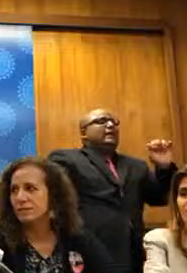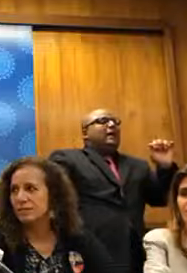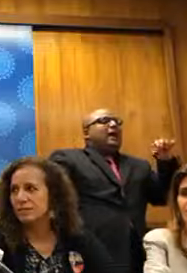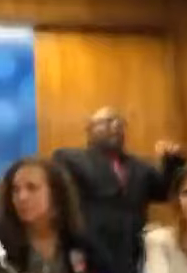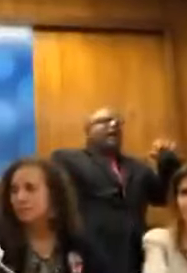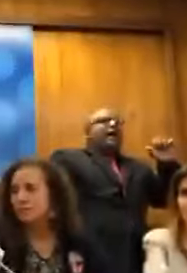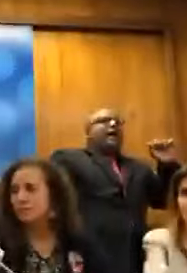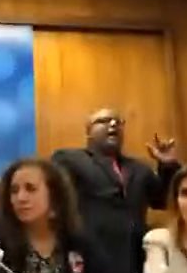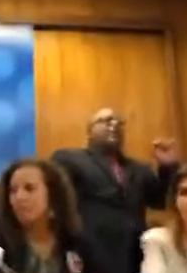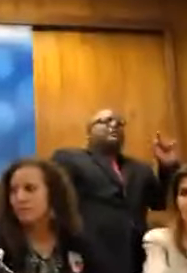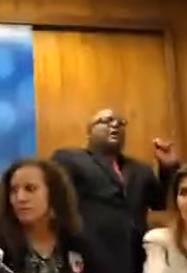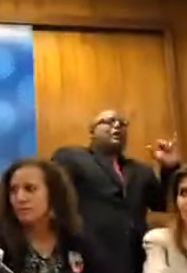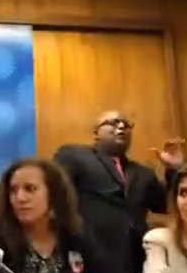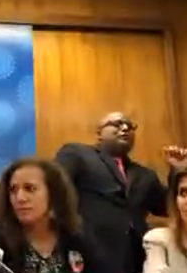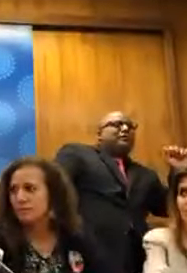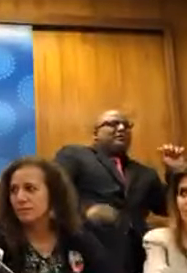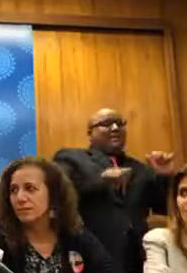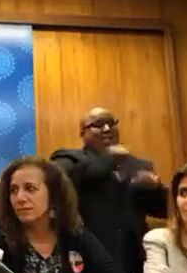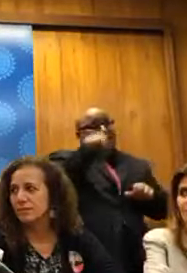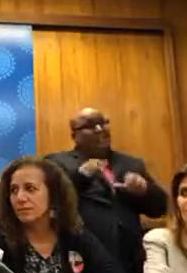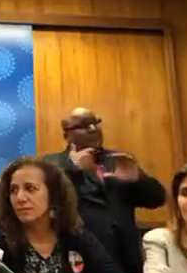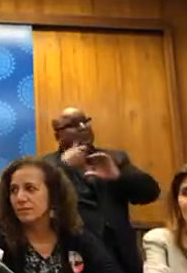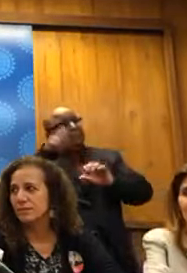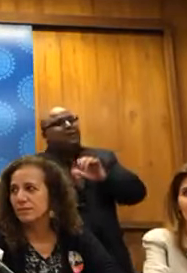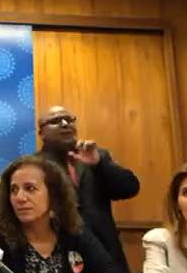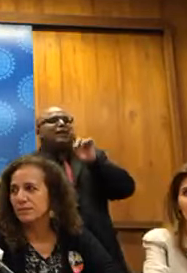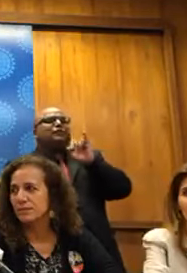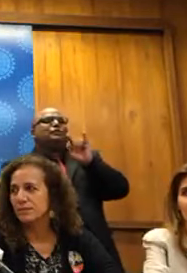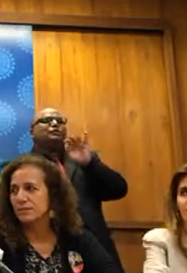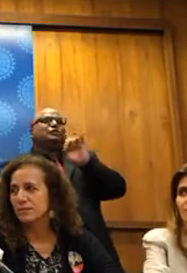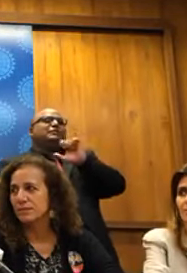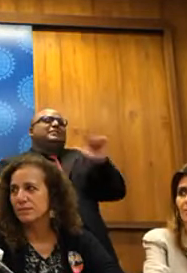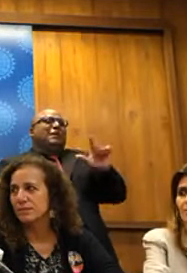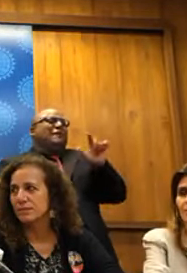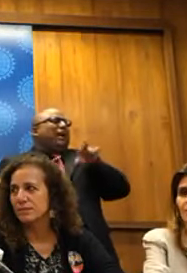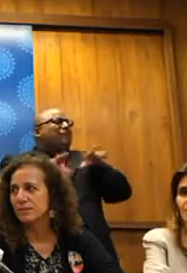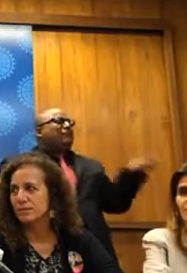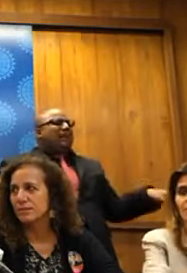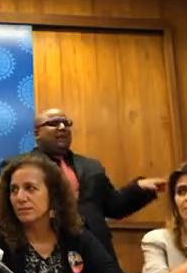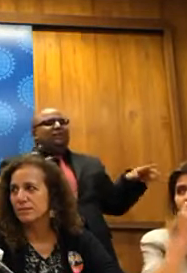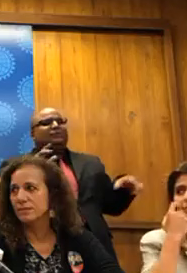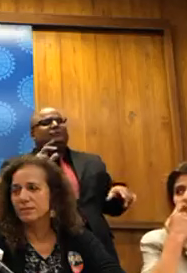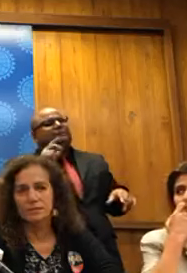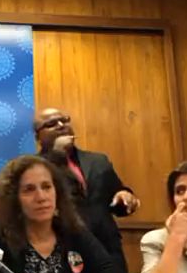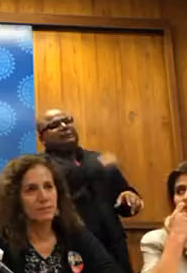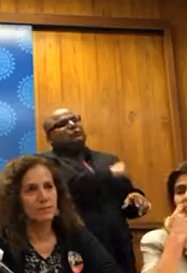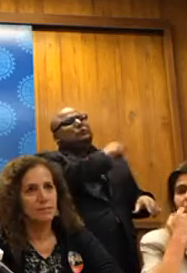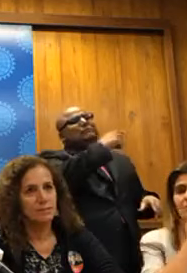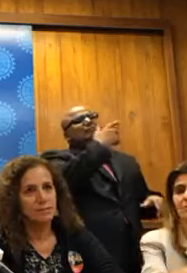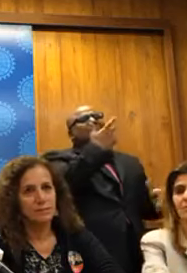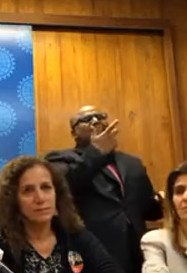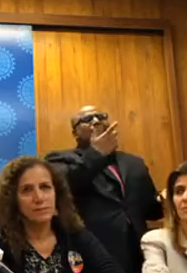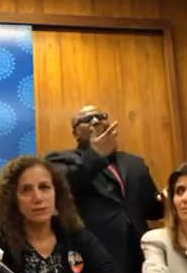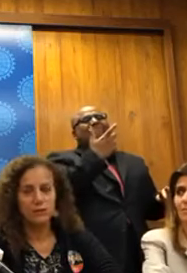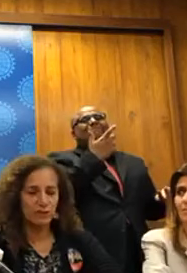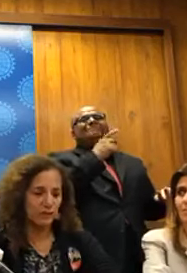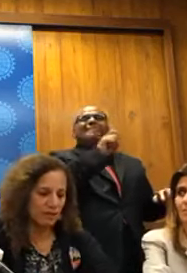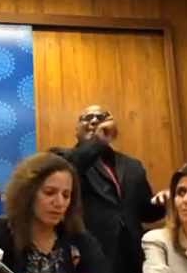analógico, que é digital. Esse é o problema. E sobre faixa de arrogância própria,